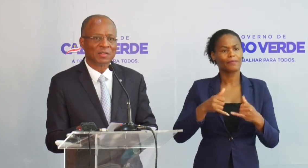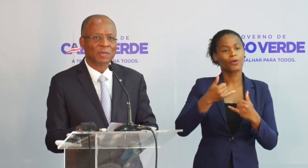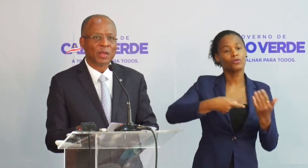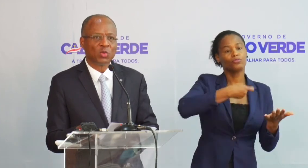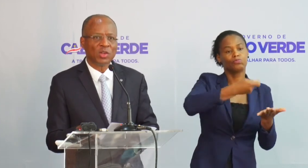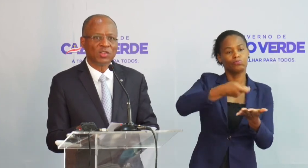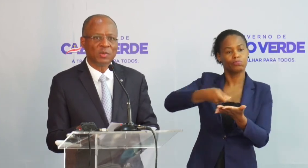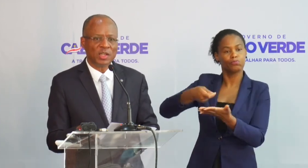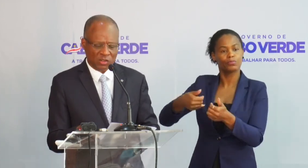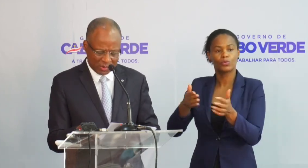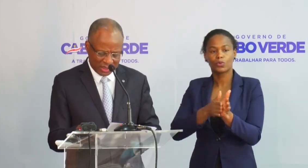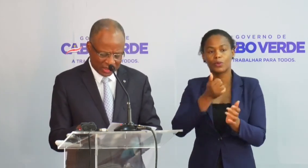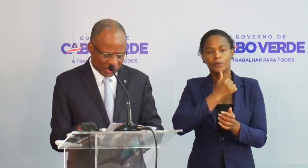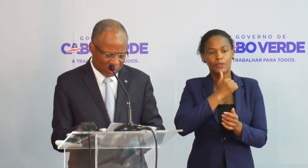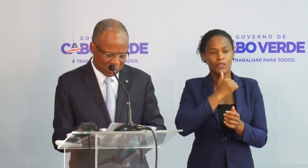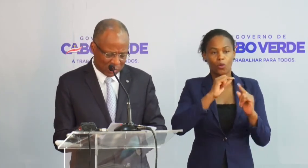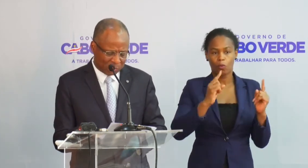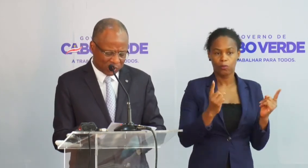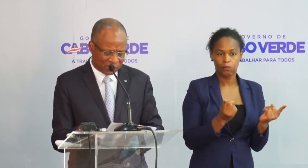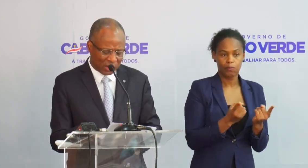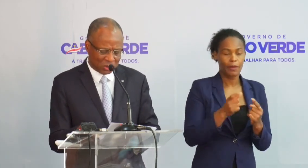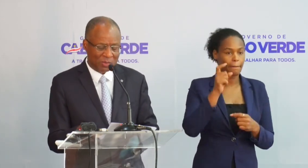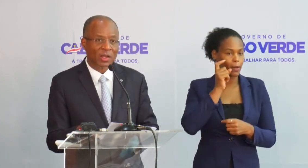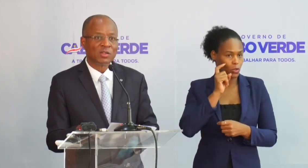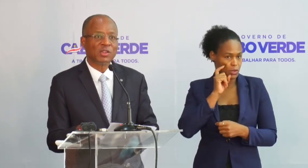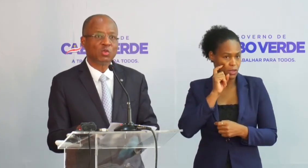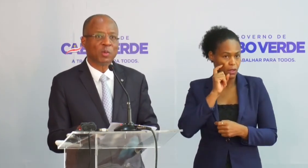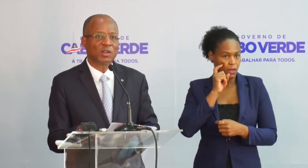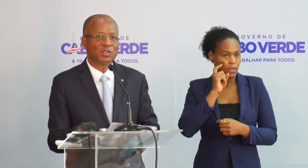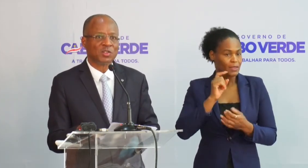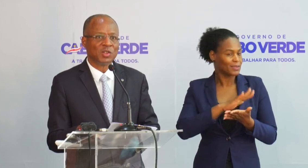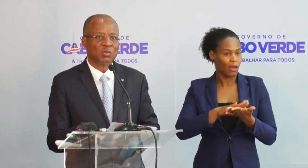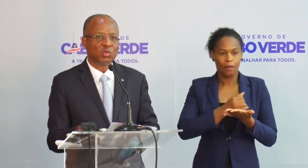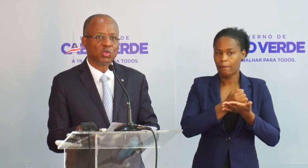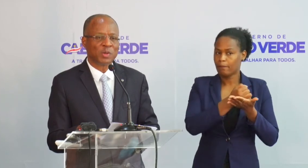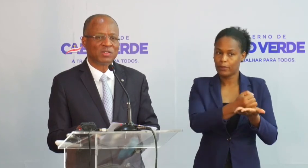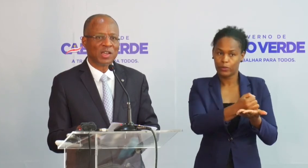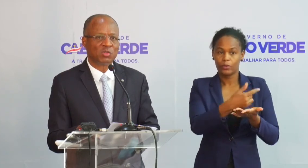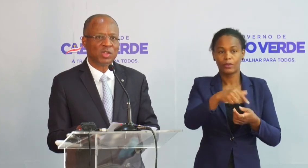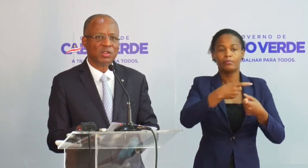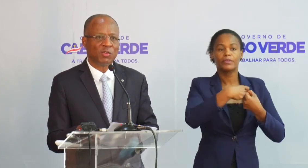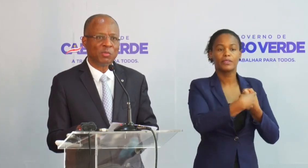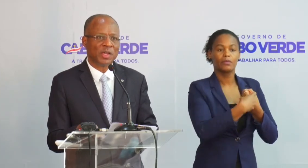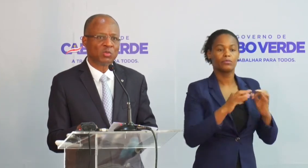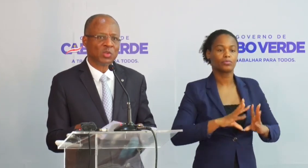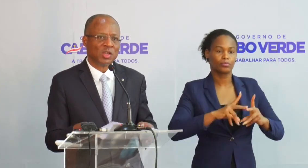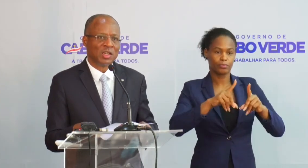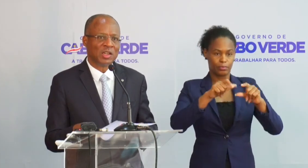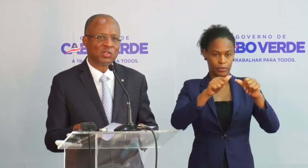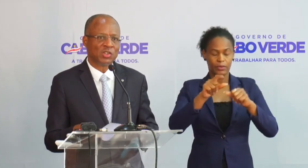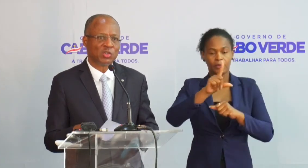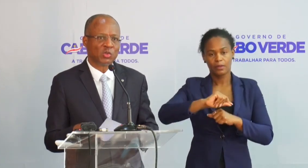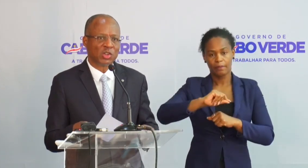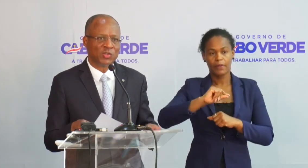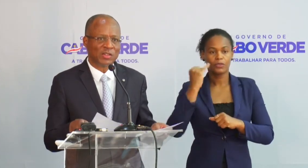financiar todas as medidas de mitigação e de proteção sem suporte dos parceiros de desenvolvimento e